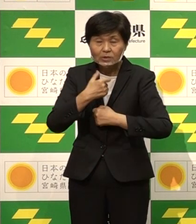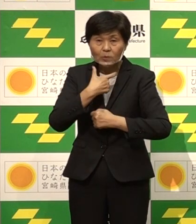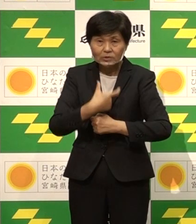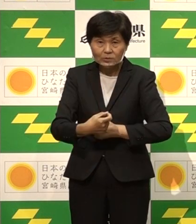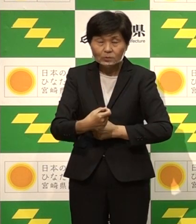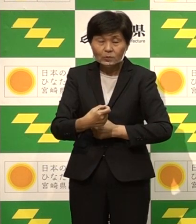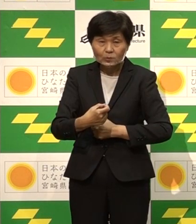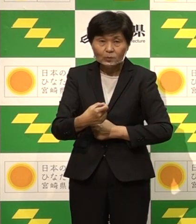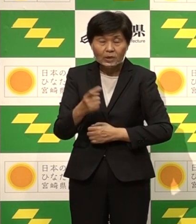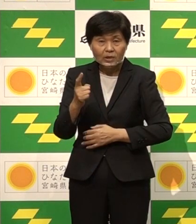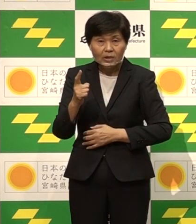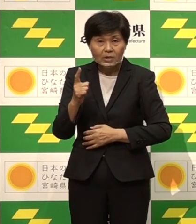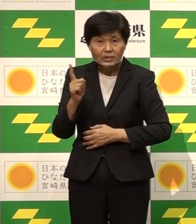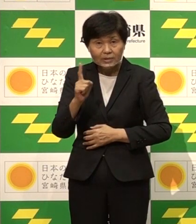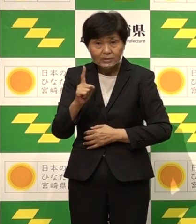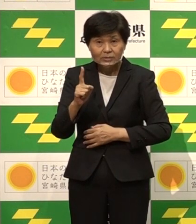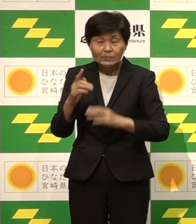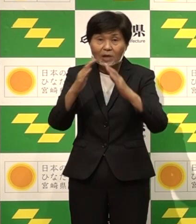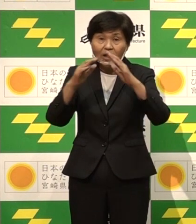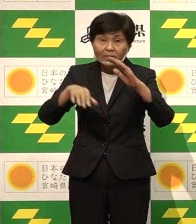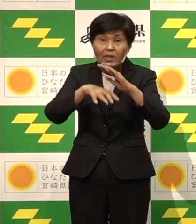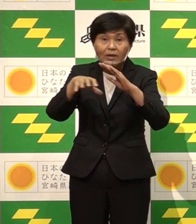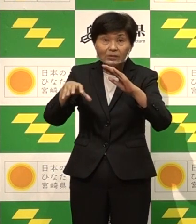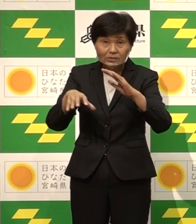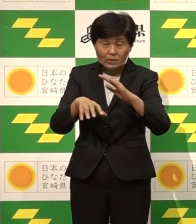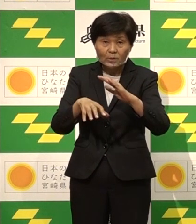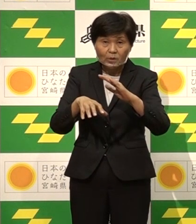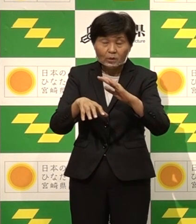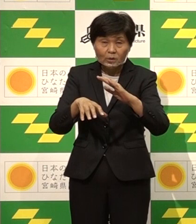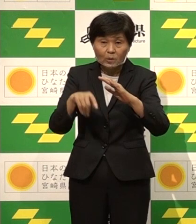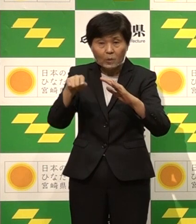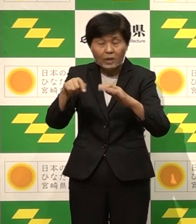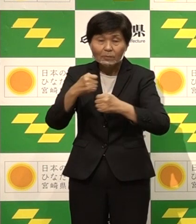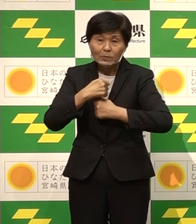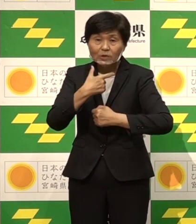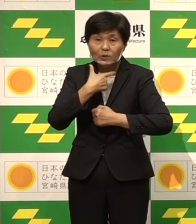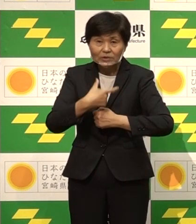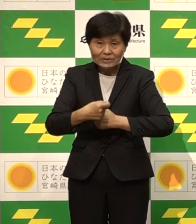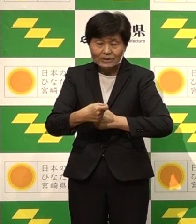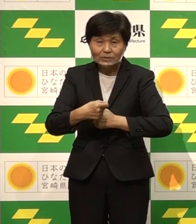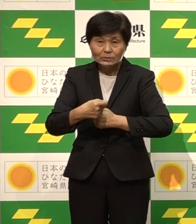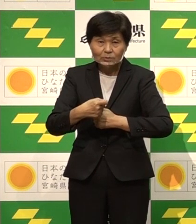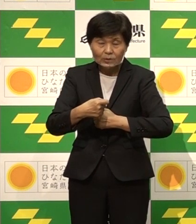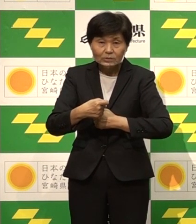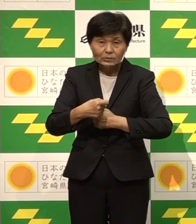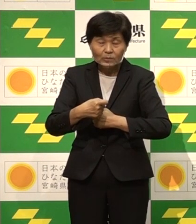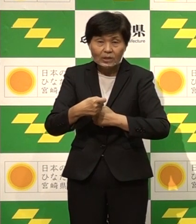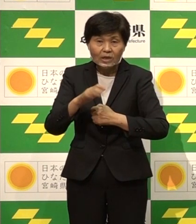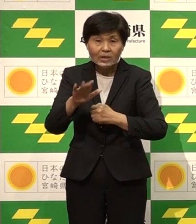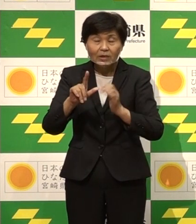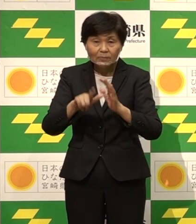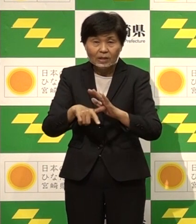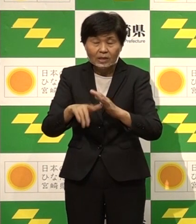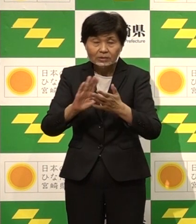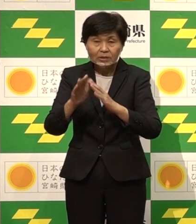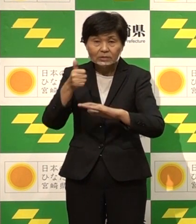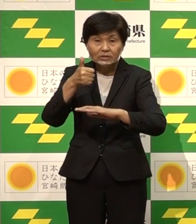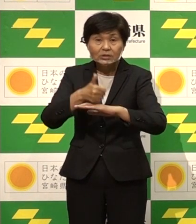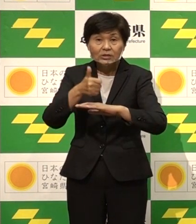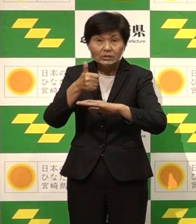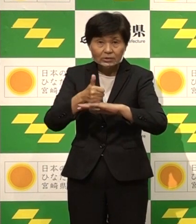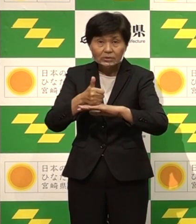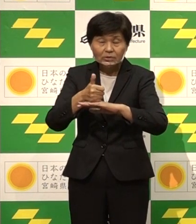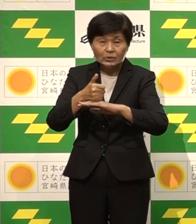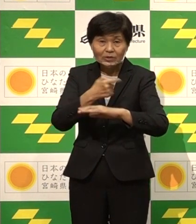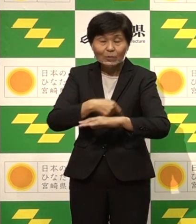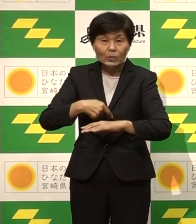ういうことを例えば家庭できちんとその呼びかけたり守ったりしてほしいとか、そういったところについてはまず知事の思